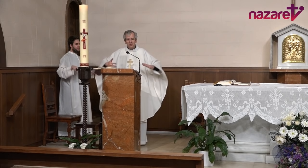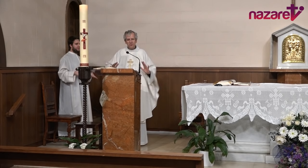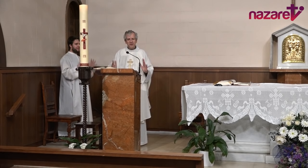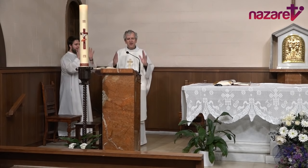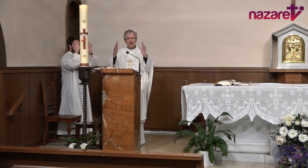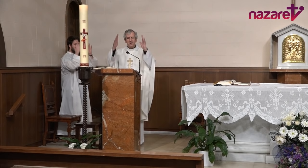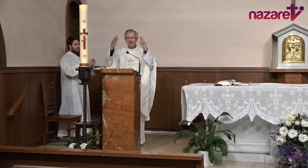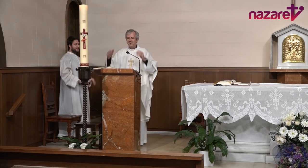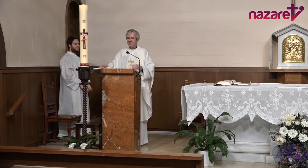aleluya.